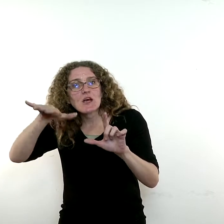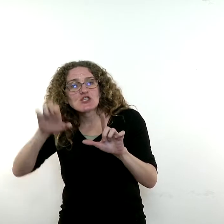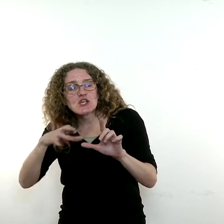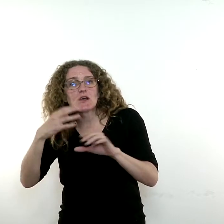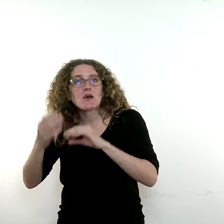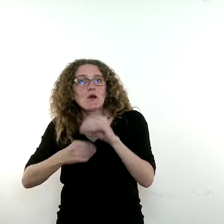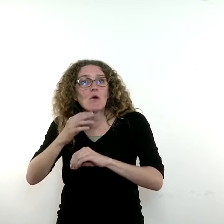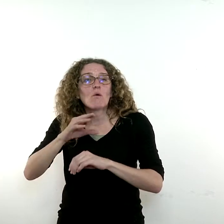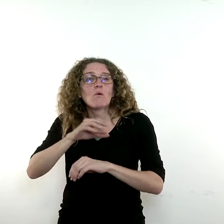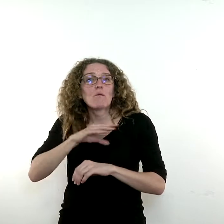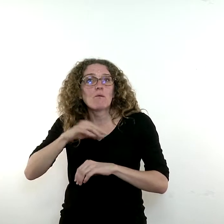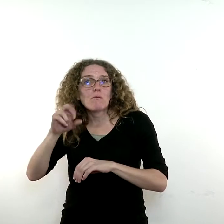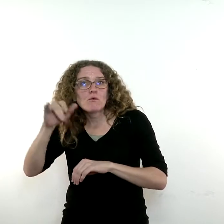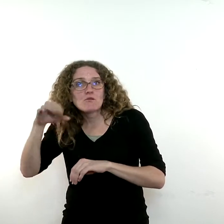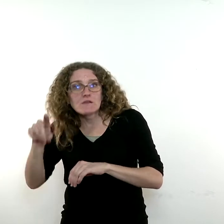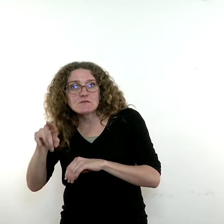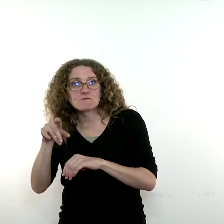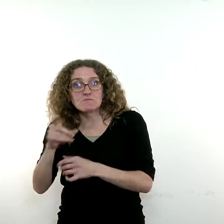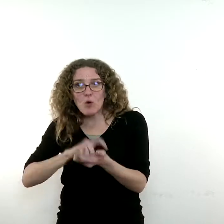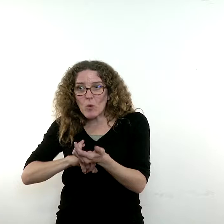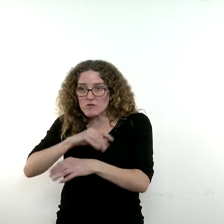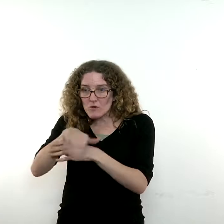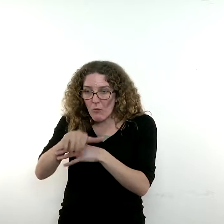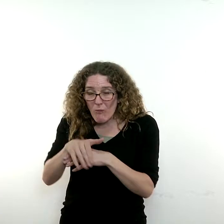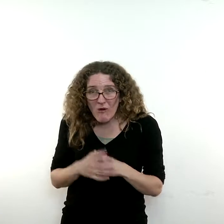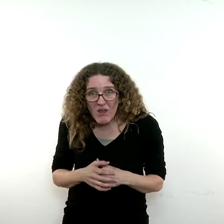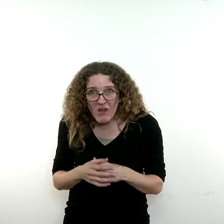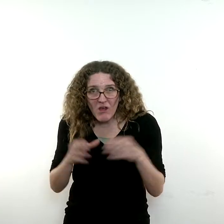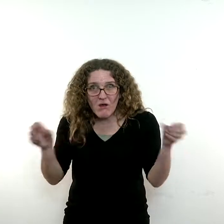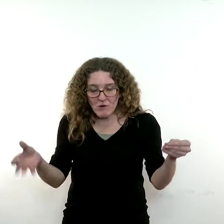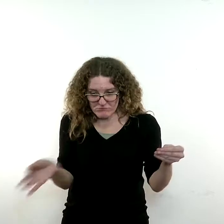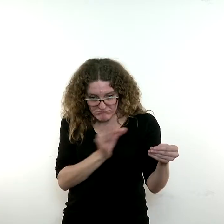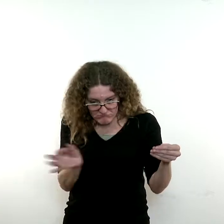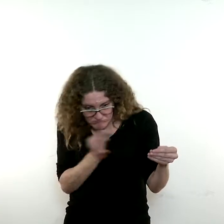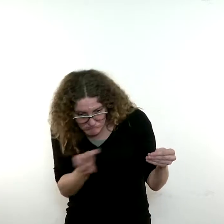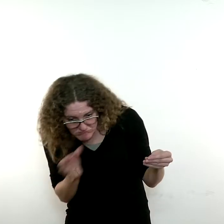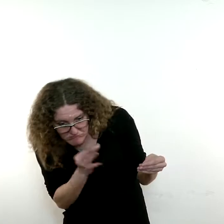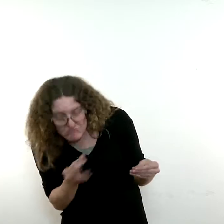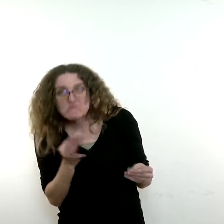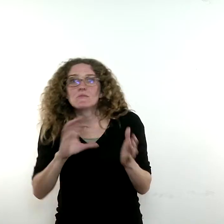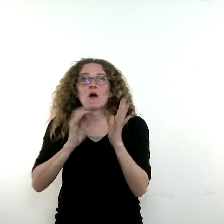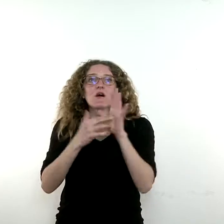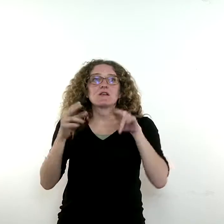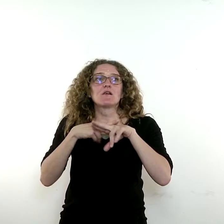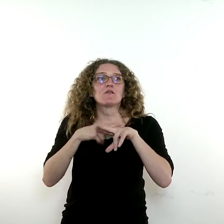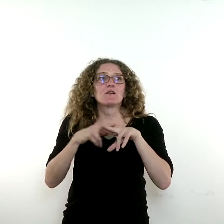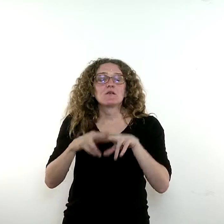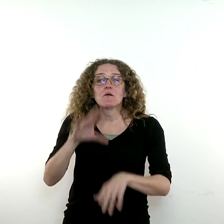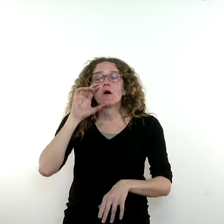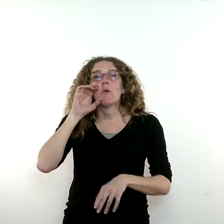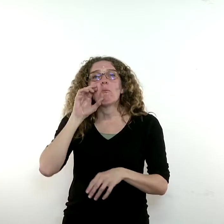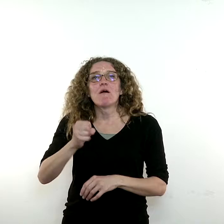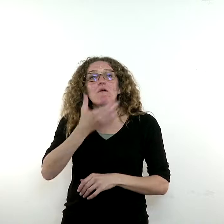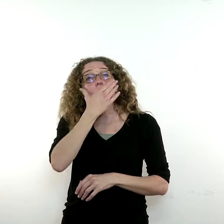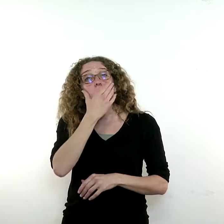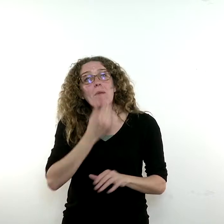de l'équipe de France, et qui sont de Montpellier. Pas un article mirobolant. J'ai vu une belle trottinette. Voilà